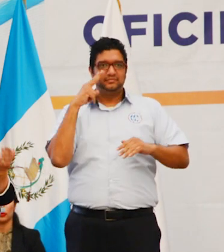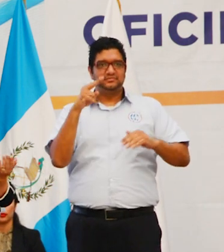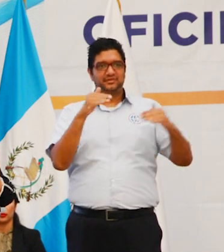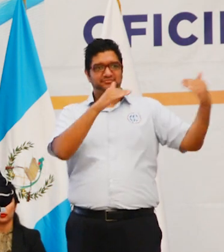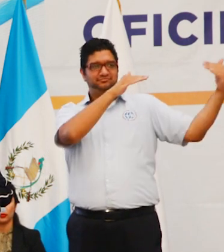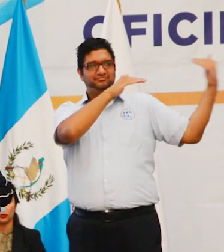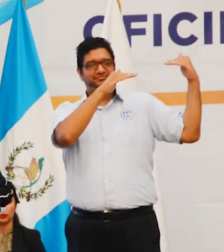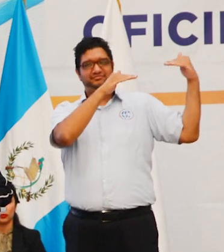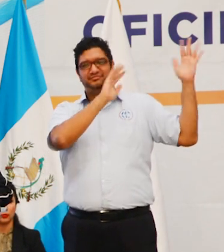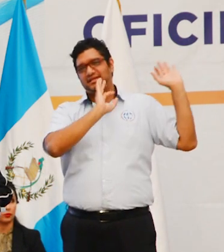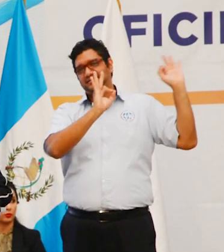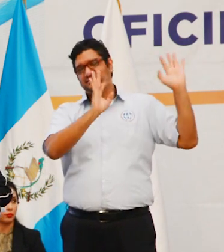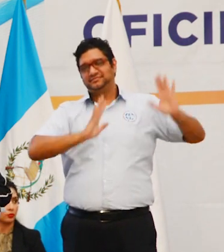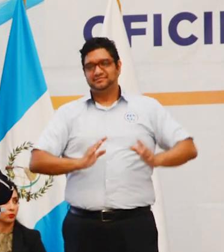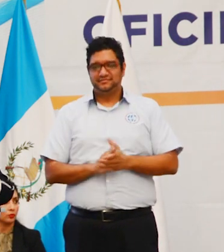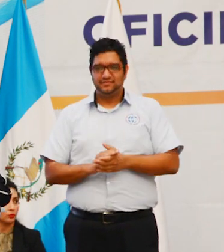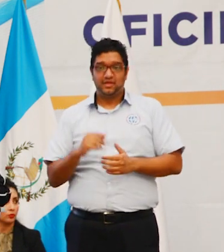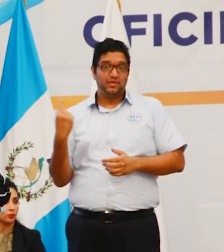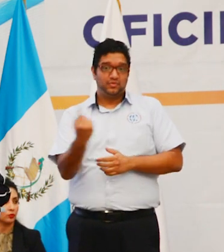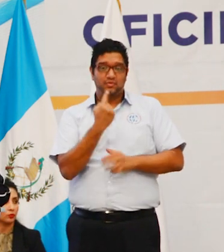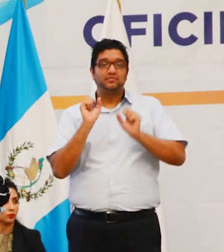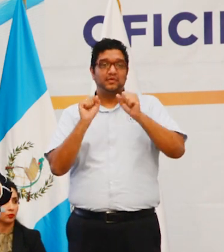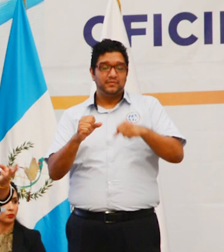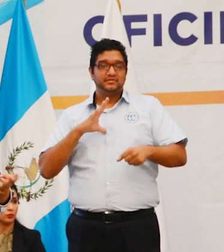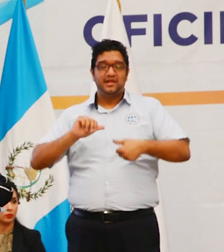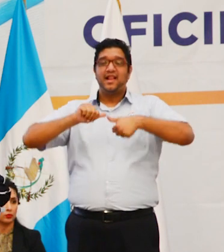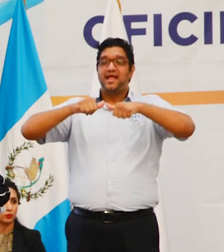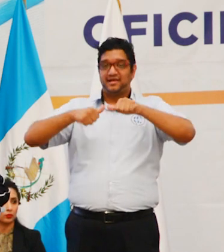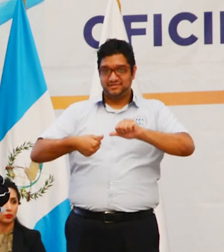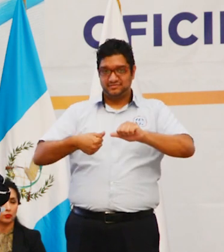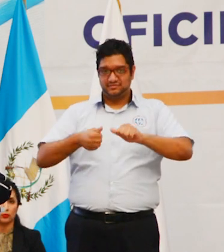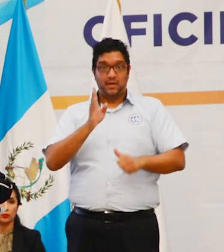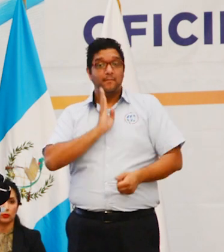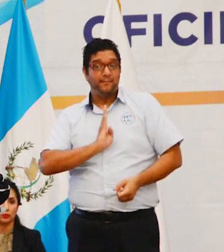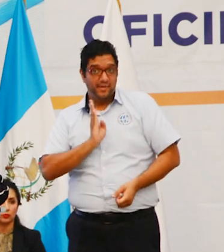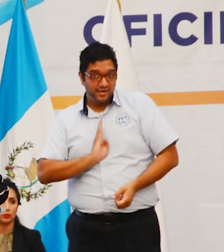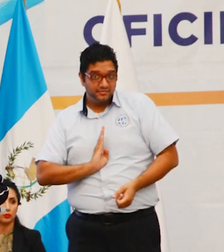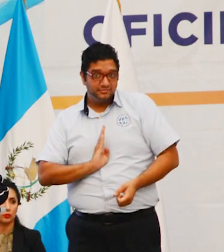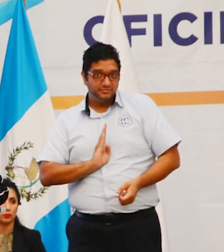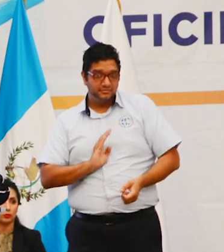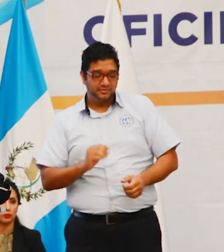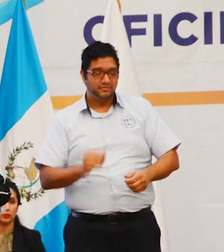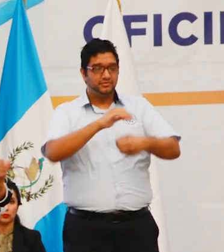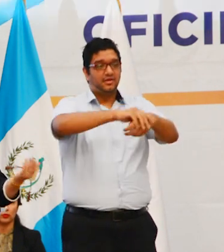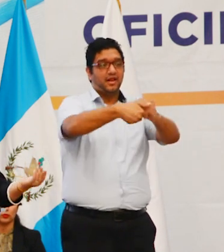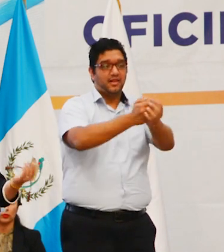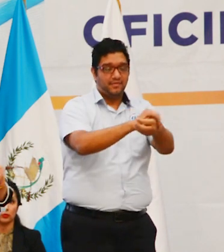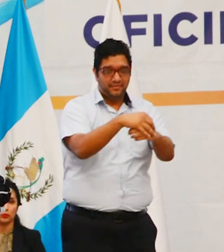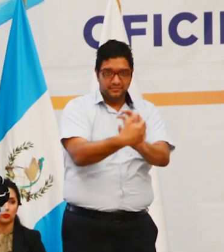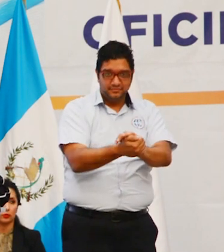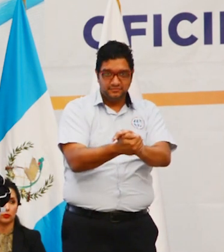para todos tener la posibilidad de tener el acceso a un baño, a un lavamanos, el acceso